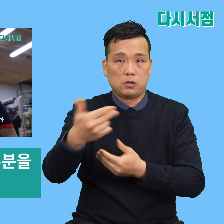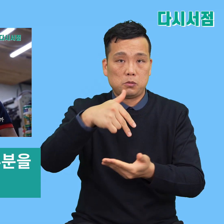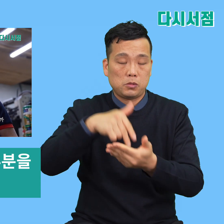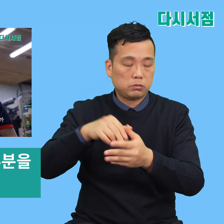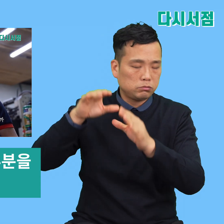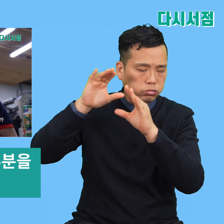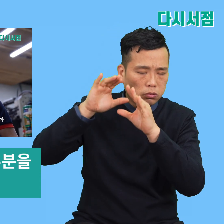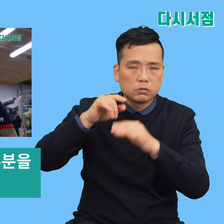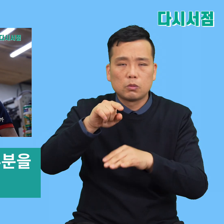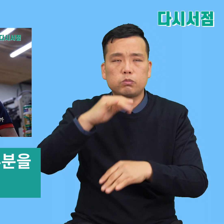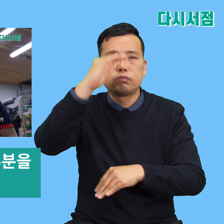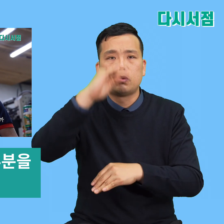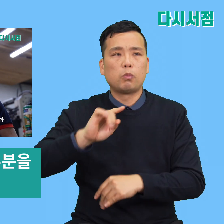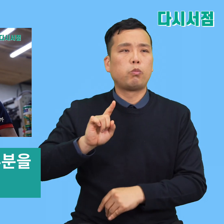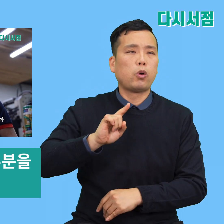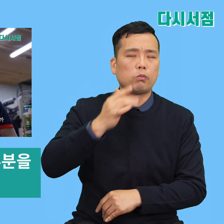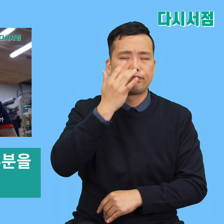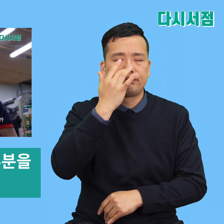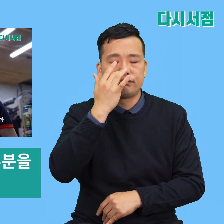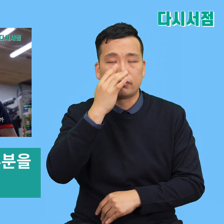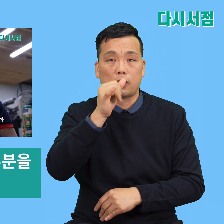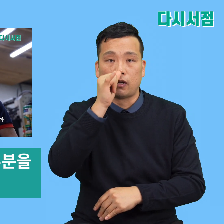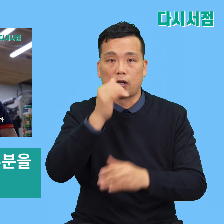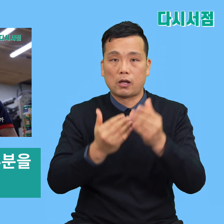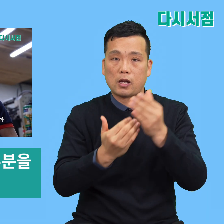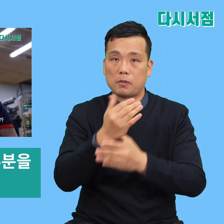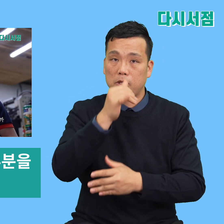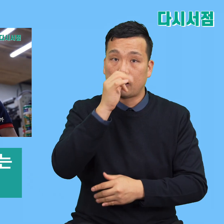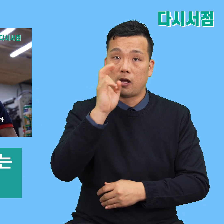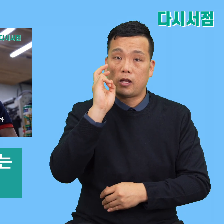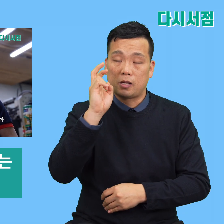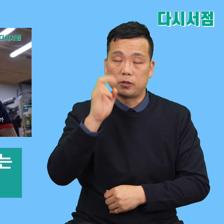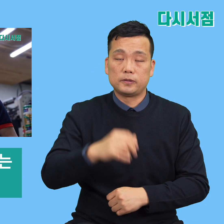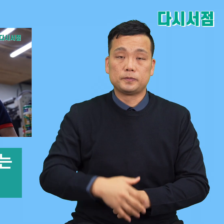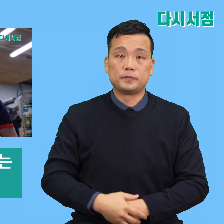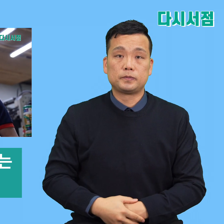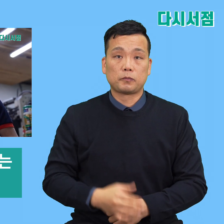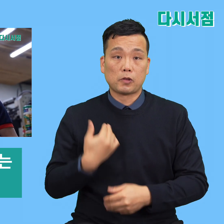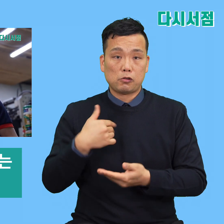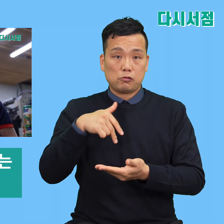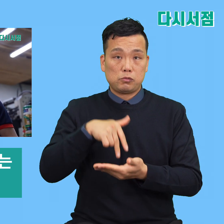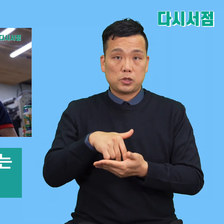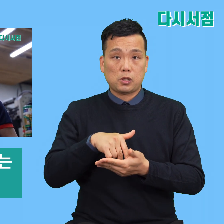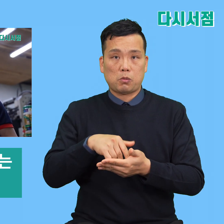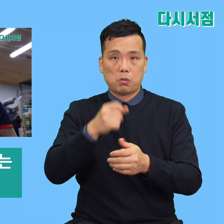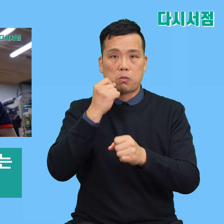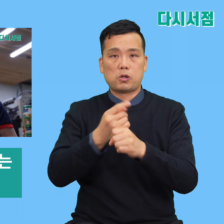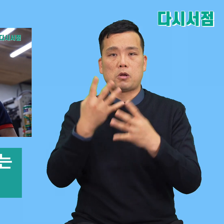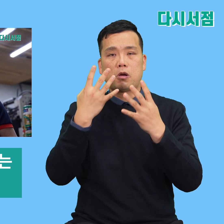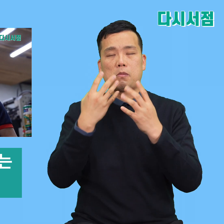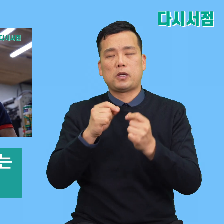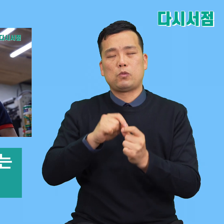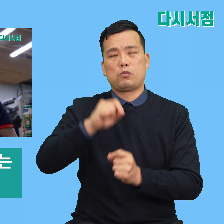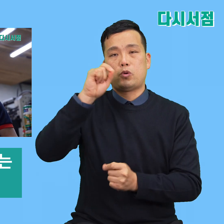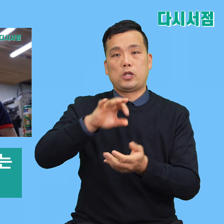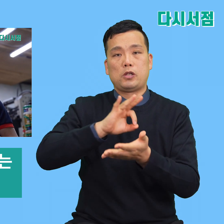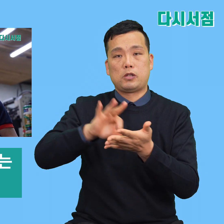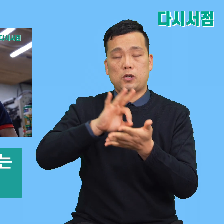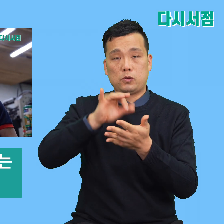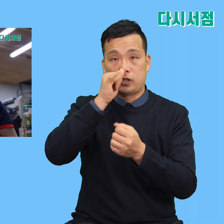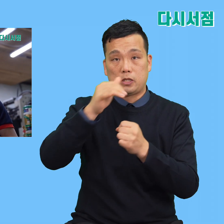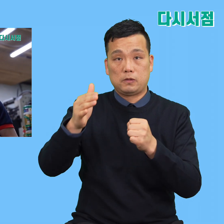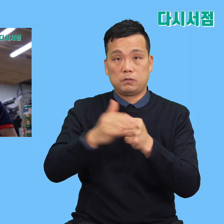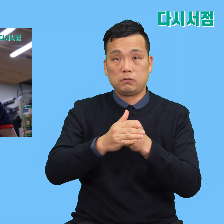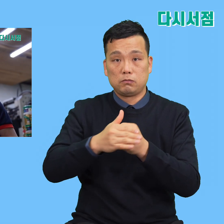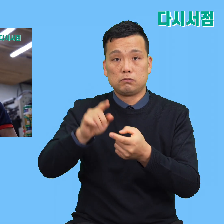참 그런 부분을 이해하기가 힘들죠. 근데 이제 우리 같은 경우에는 이제 뭐 이 주